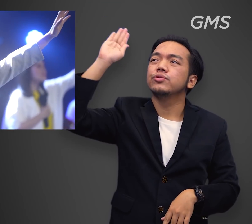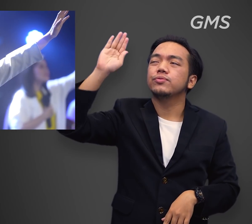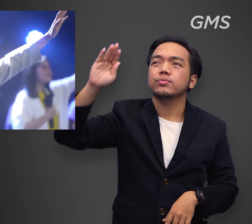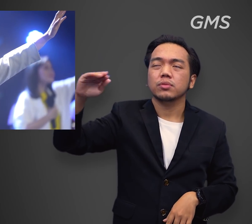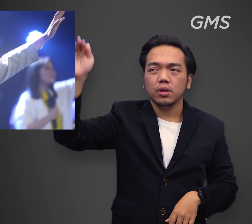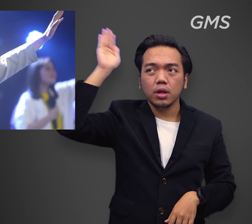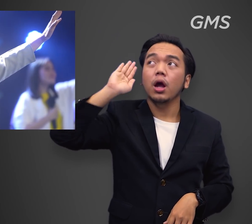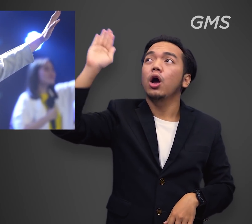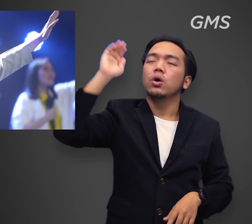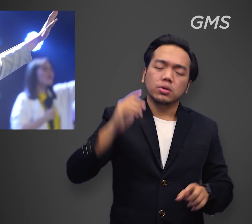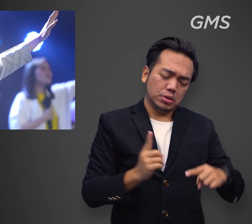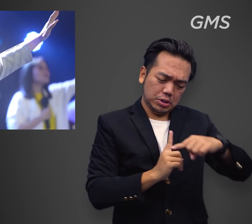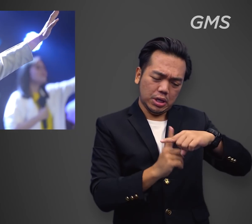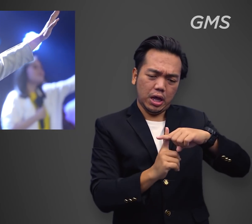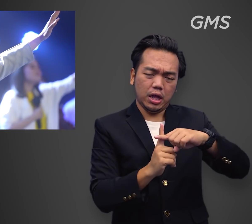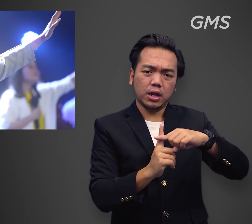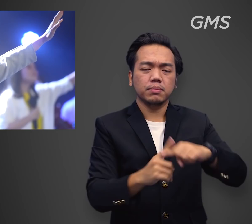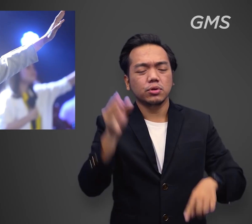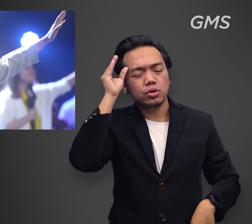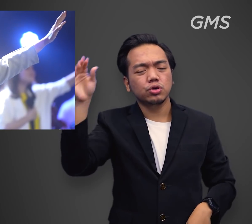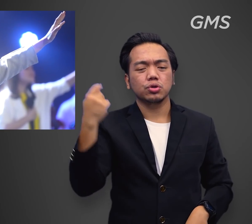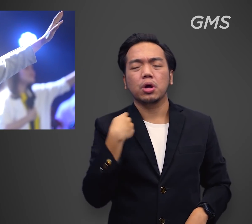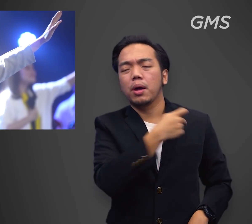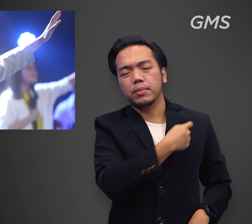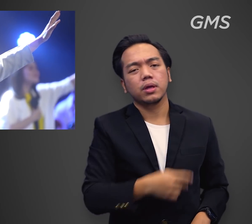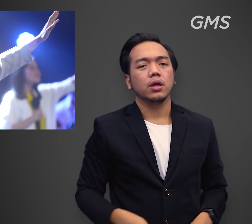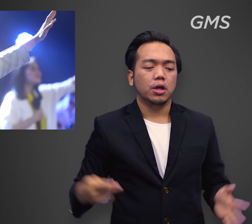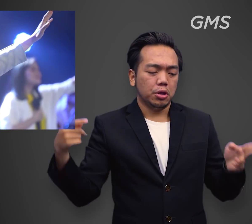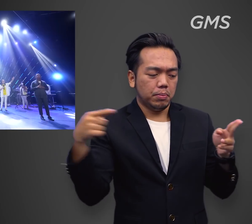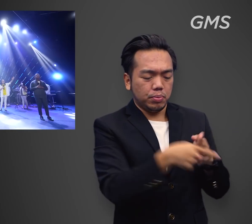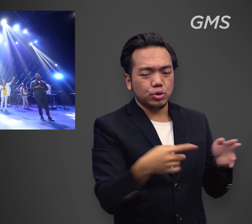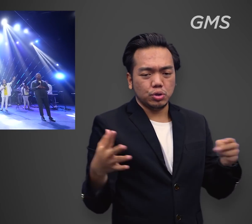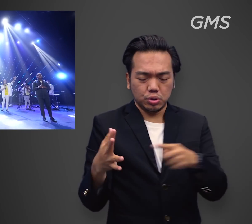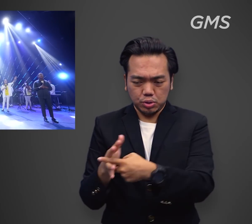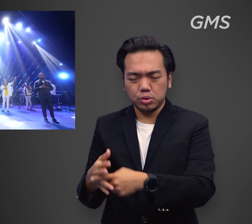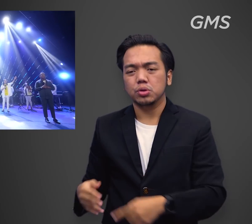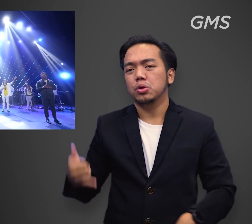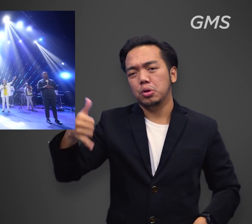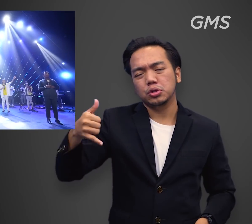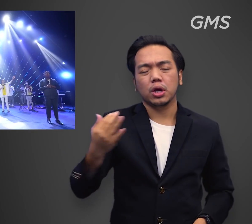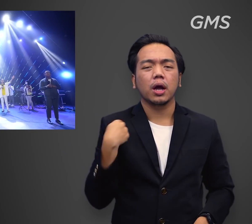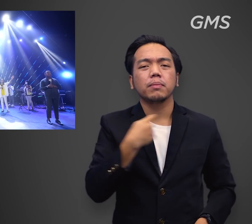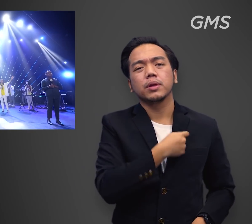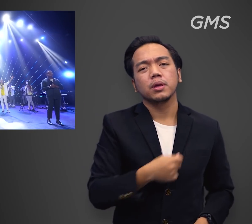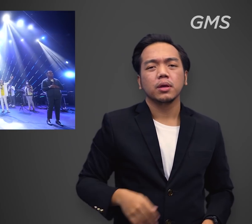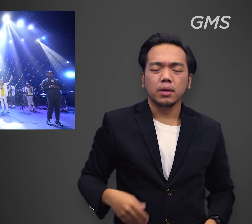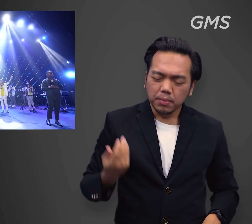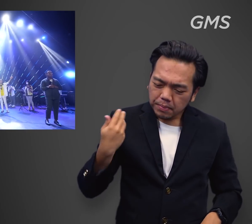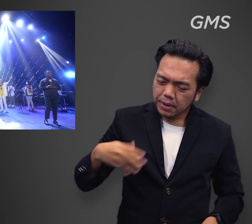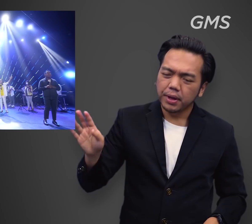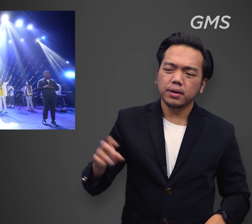untuk kami, menebus dosa kami, menghidupkan kami. Kami angkat hati kami,